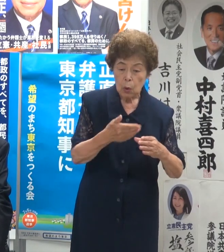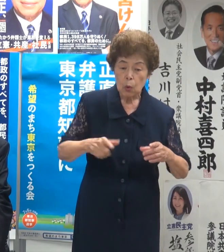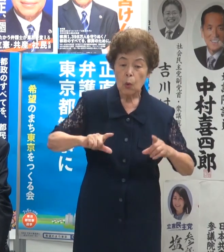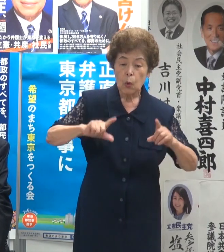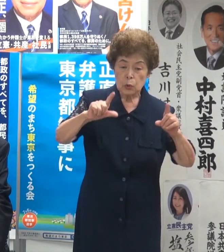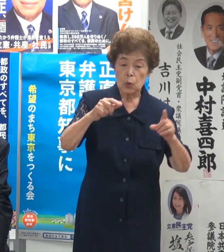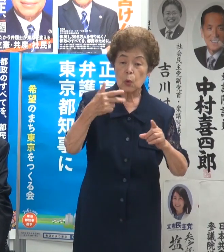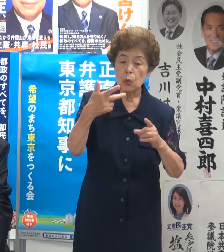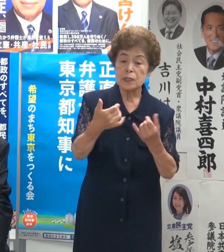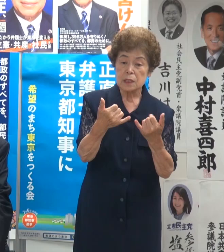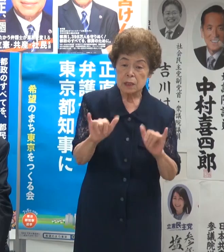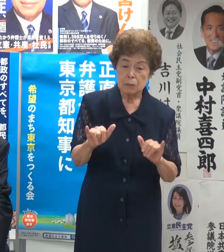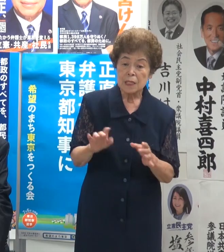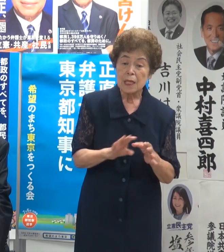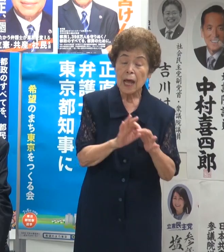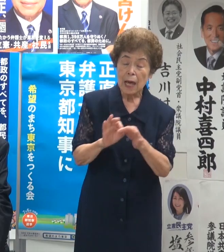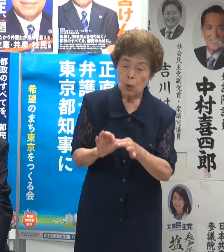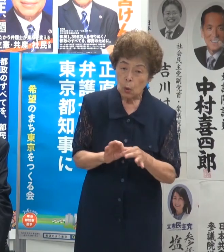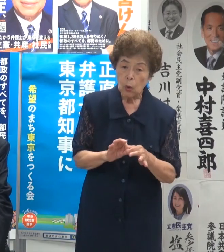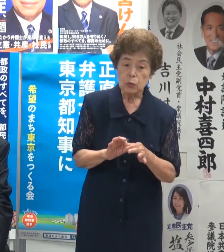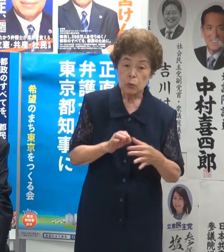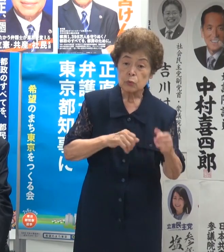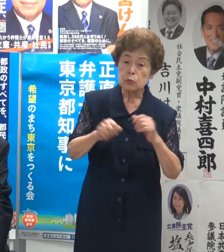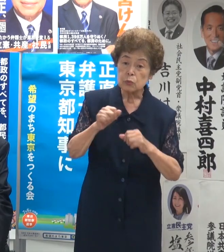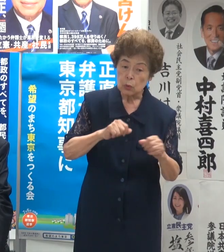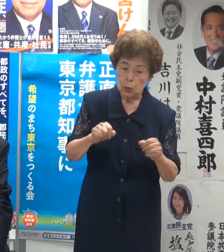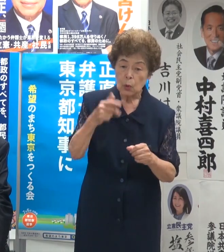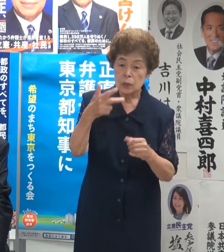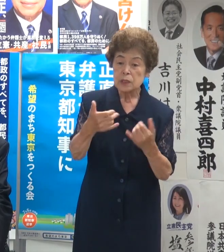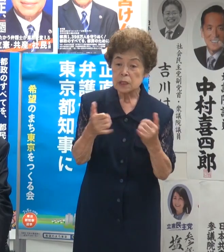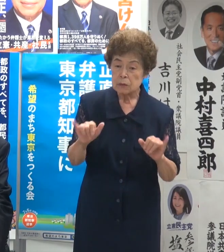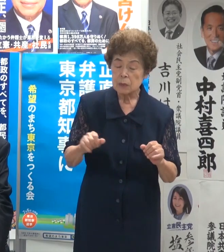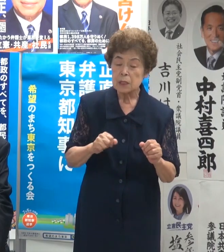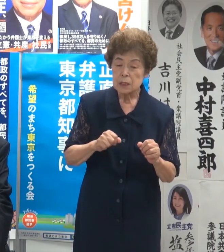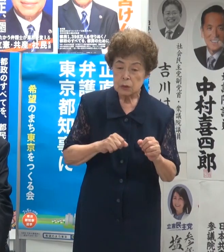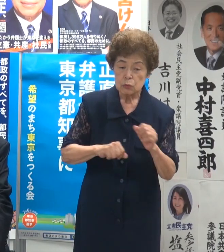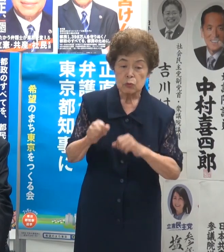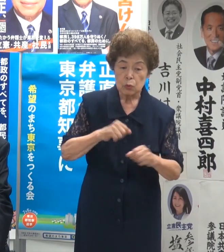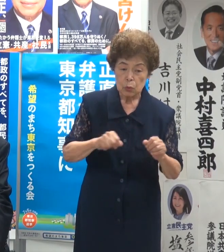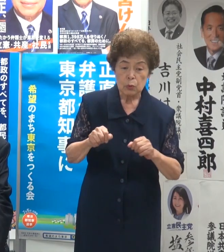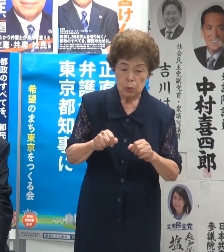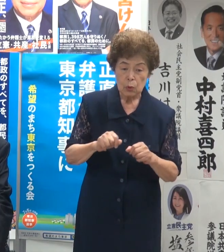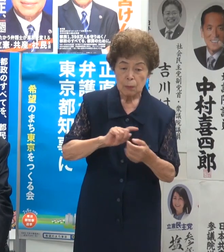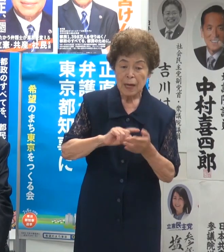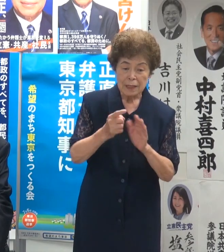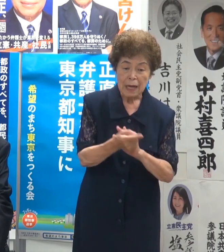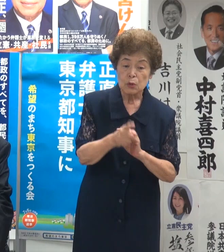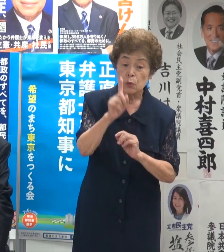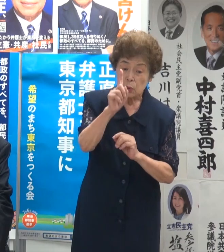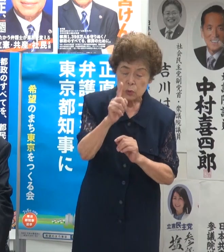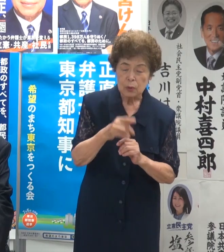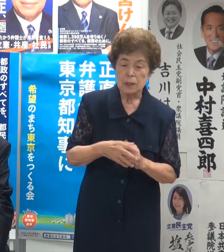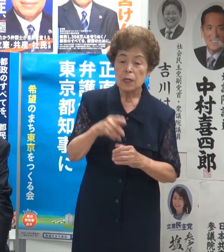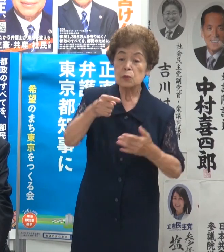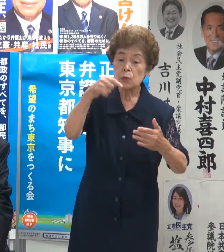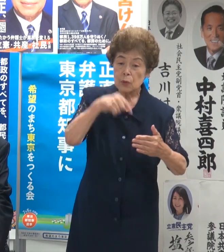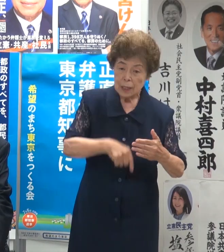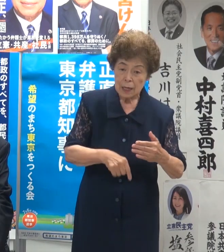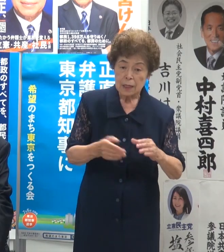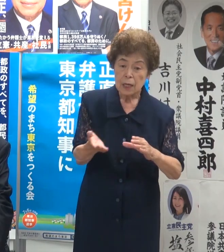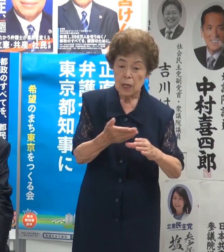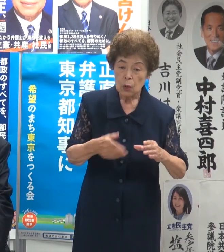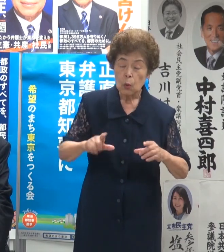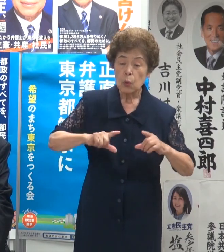合という運動、市民運動の共同代表の一人をやってますけど、まあ、その中で高等区